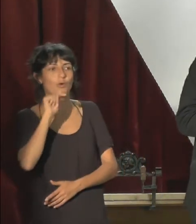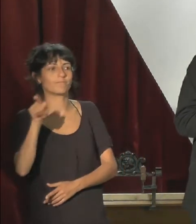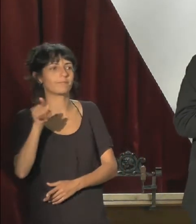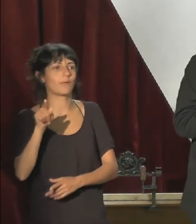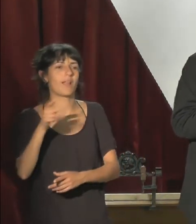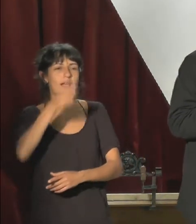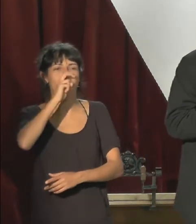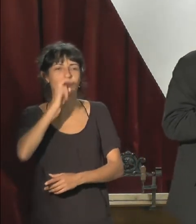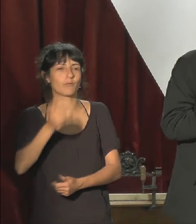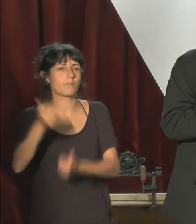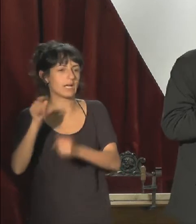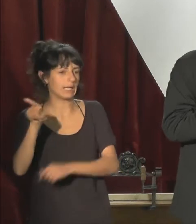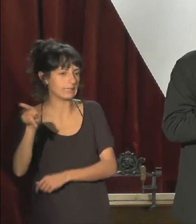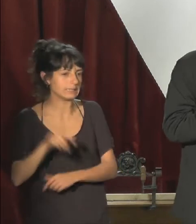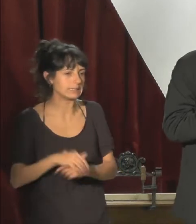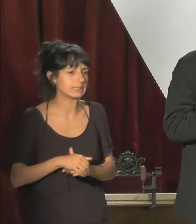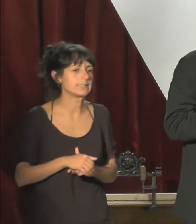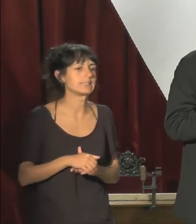a este feito.